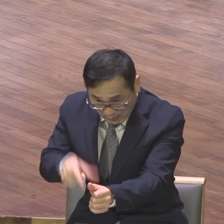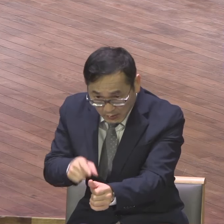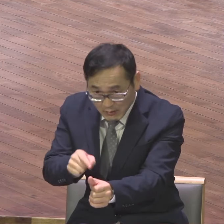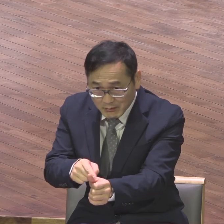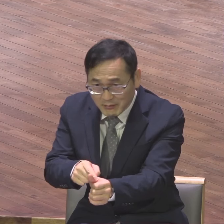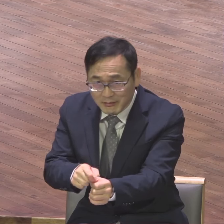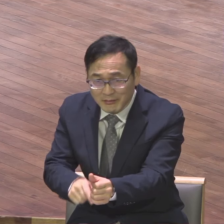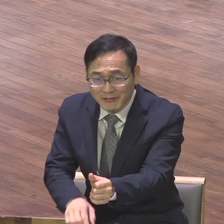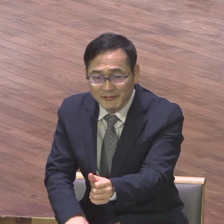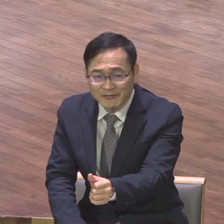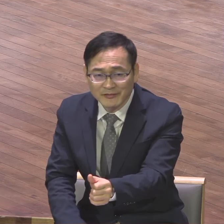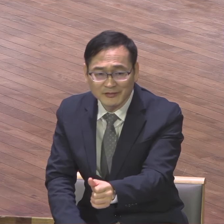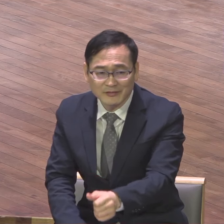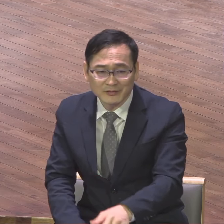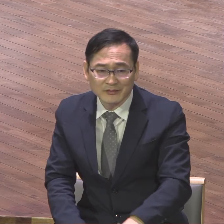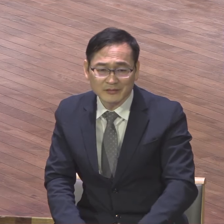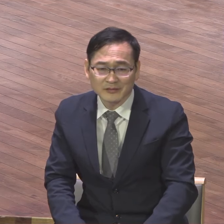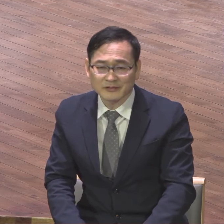사실 사랑은요,